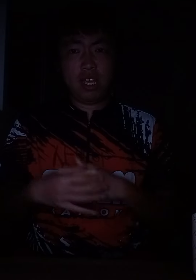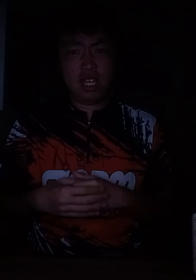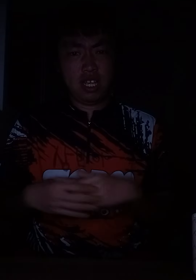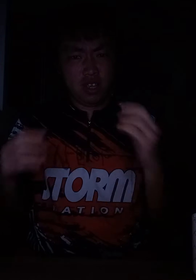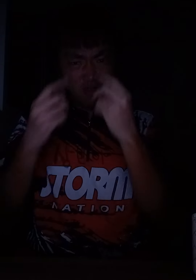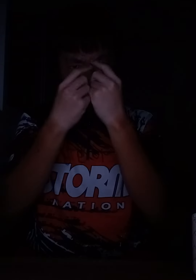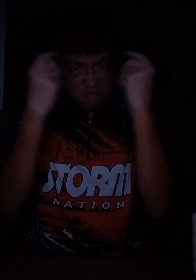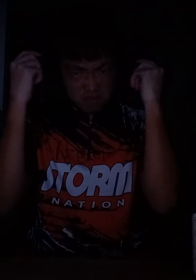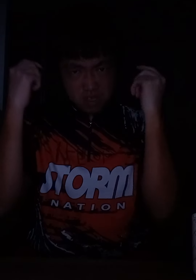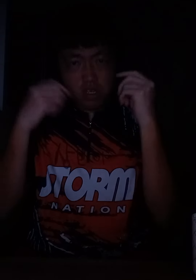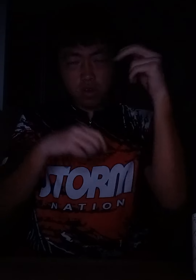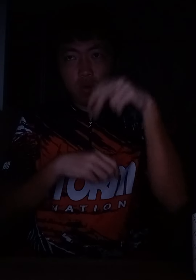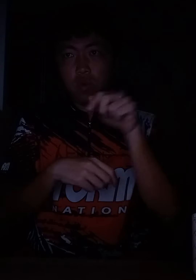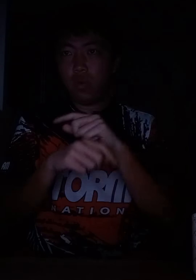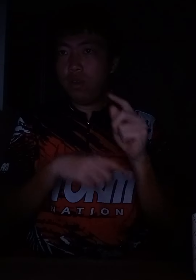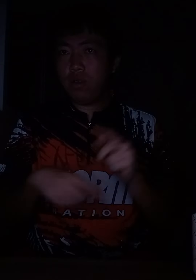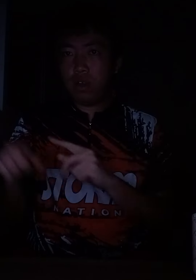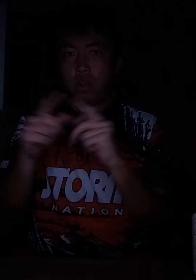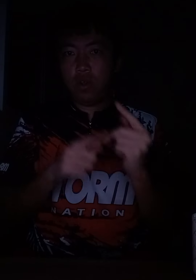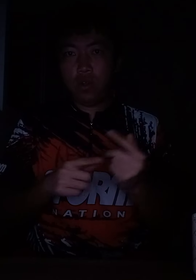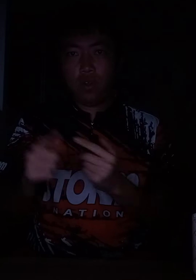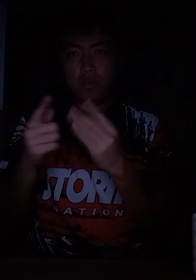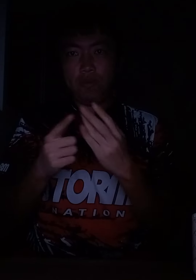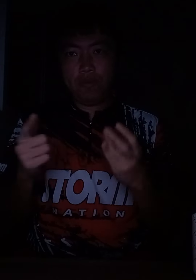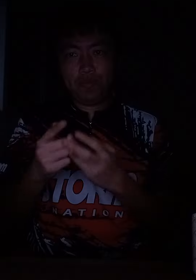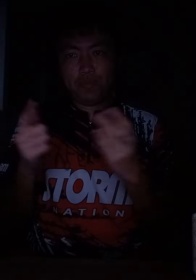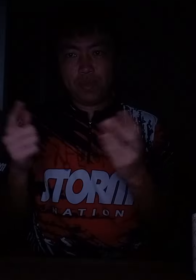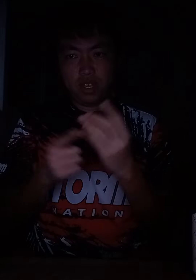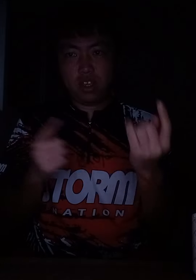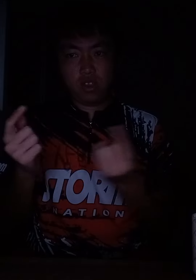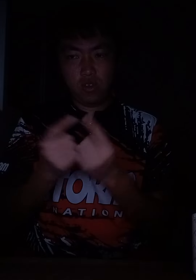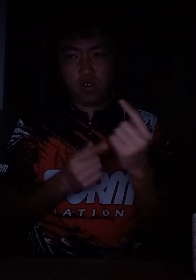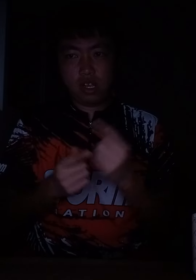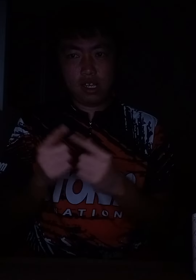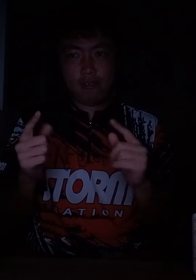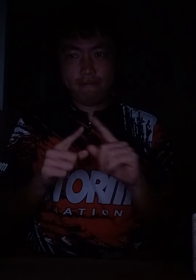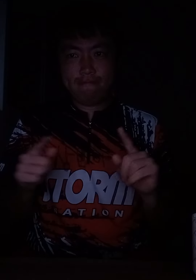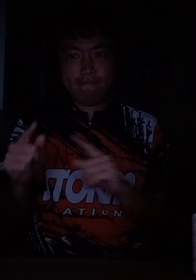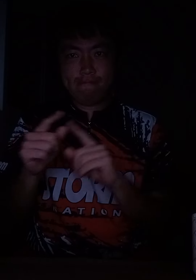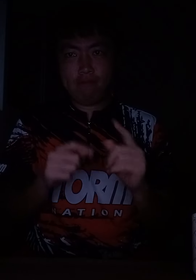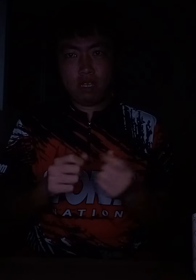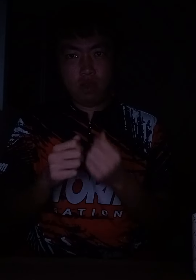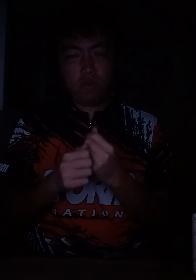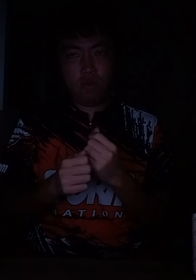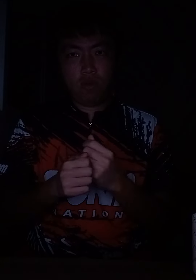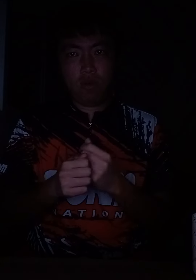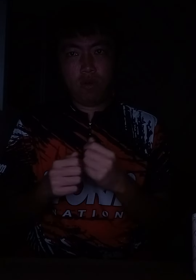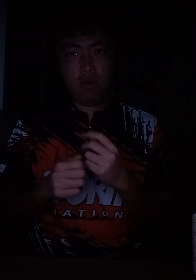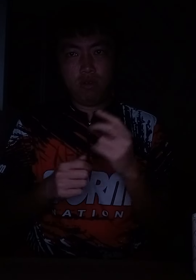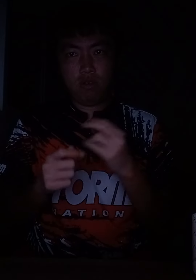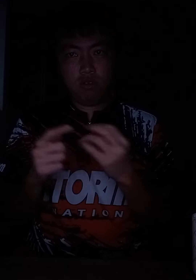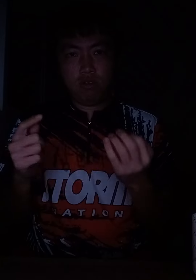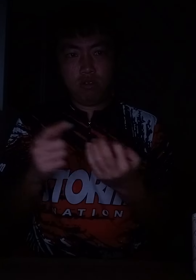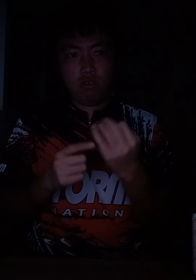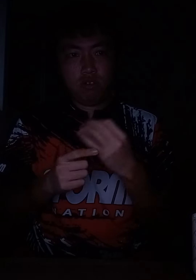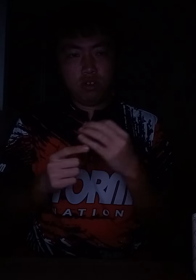착용과 관련한 제지에 불응하면서 계속해서 소란을 일으키면 현행범으로 체포하고 중한 사안은 구속